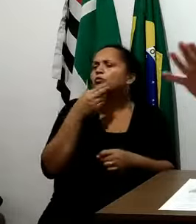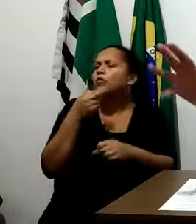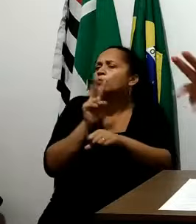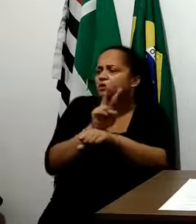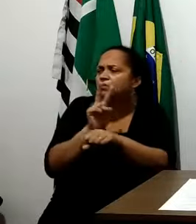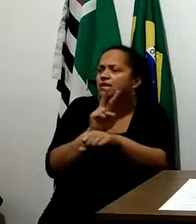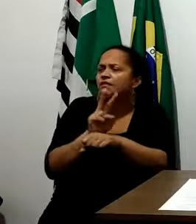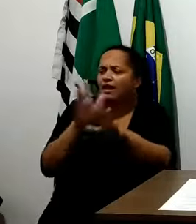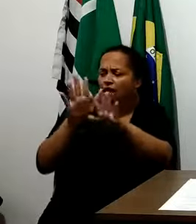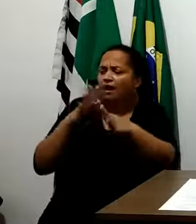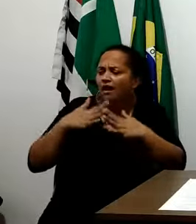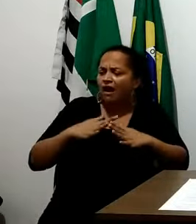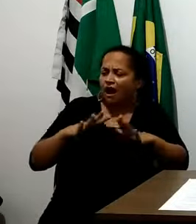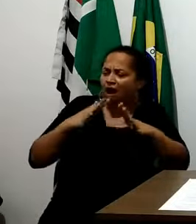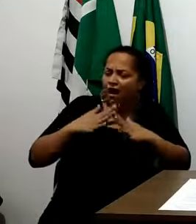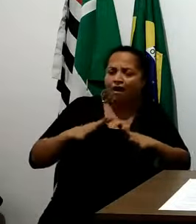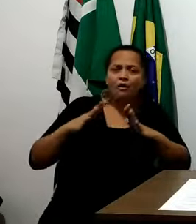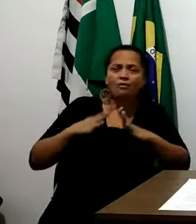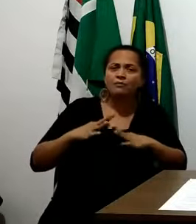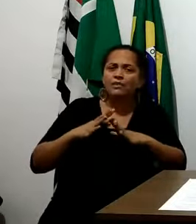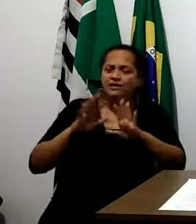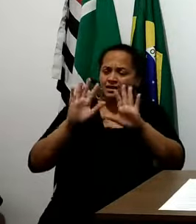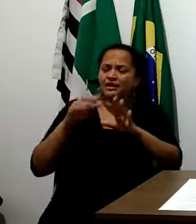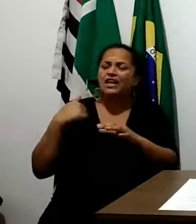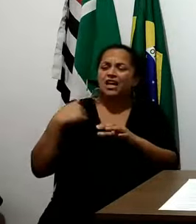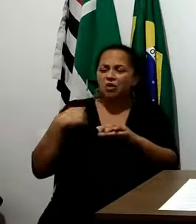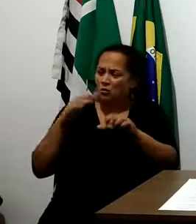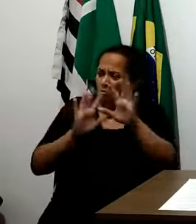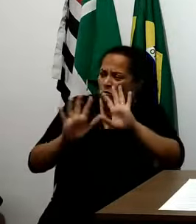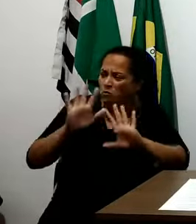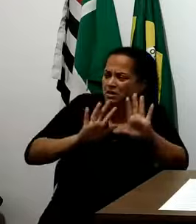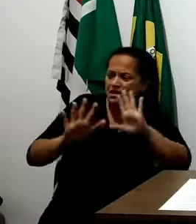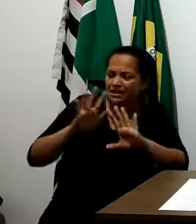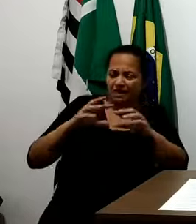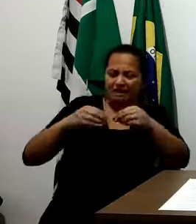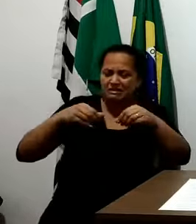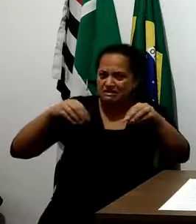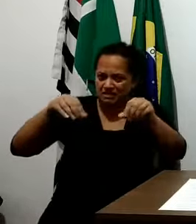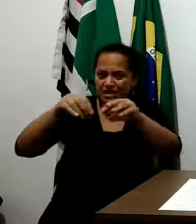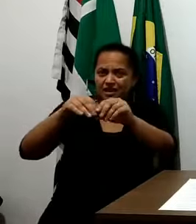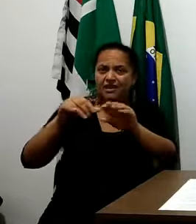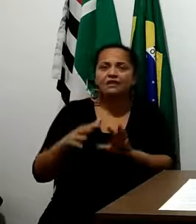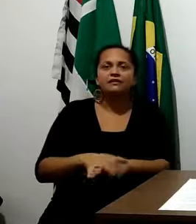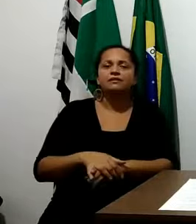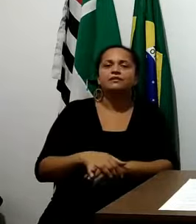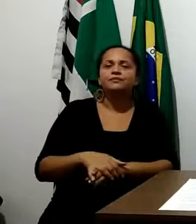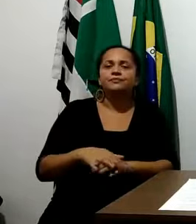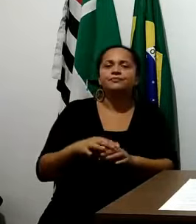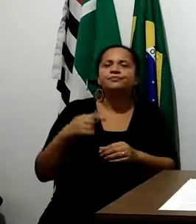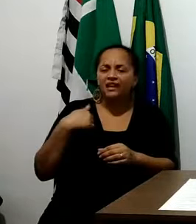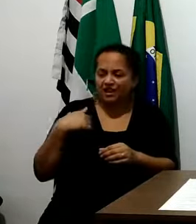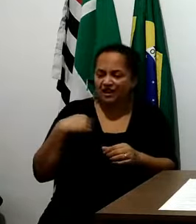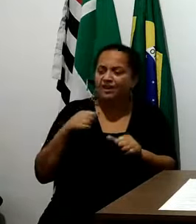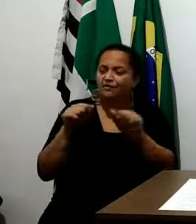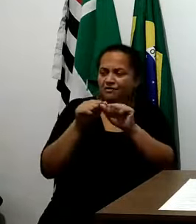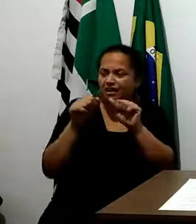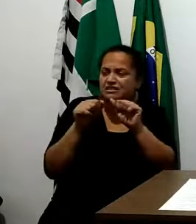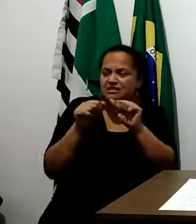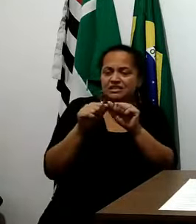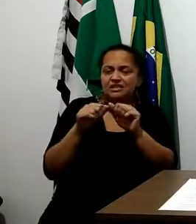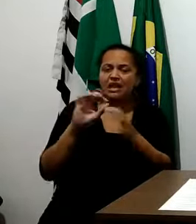vou tratar. Eu vou jogar ali um pouquinho de estrume, um pouquinho de fertilizante e eu vou fazer com que